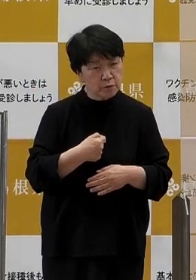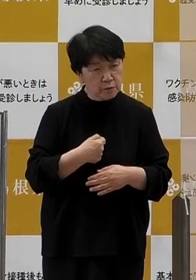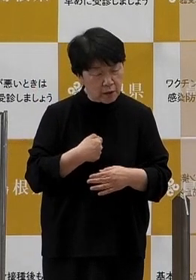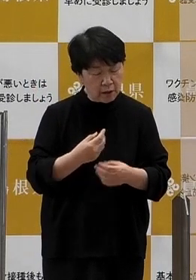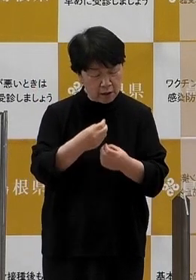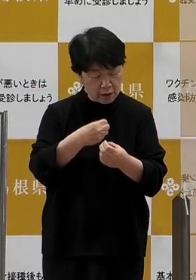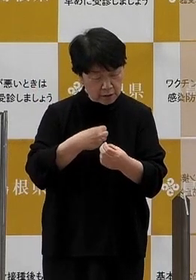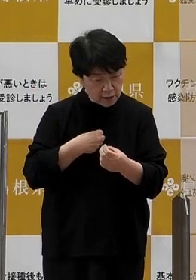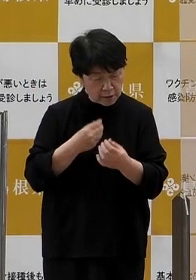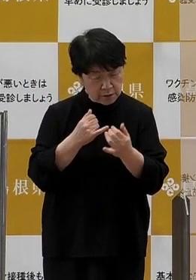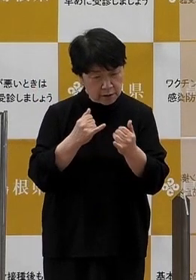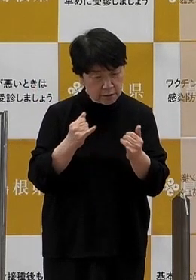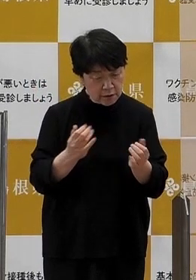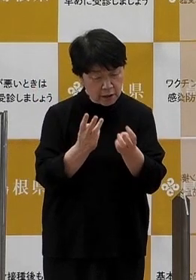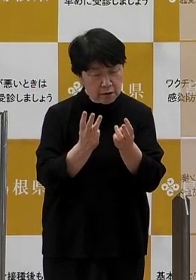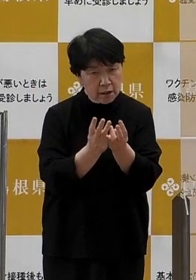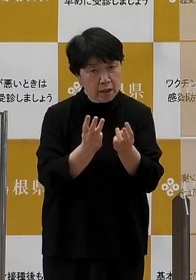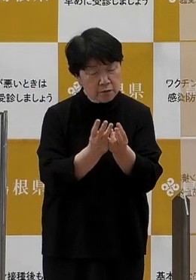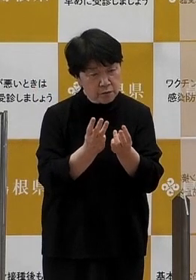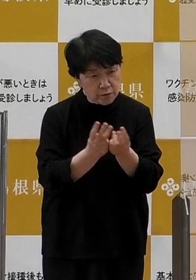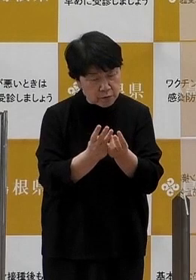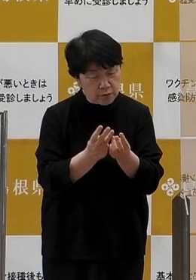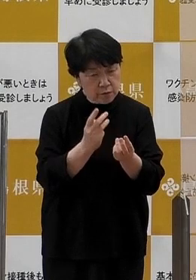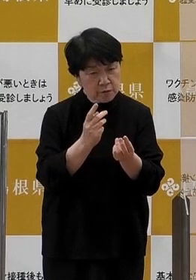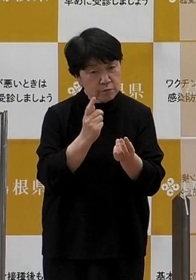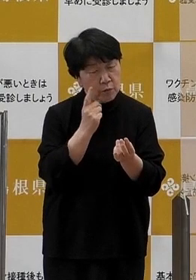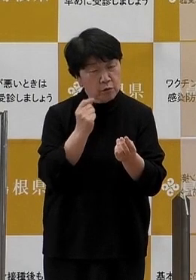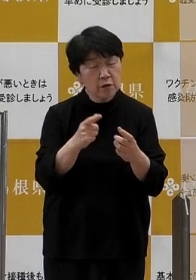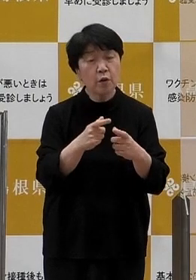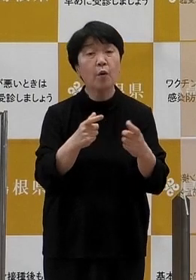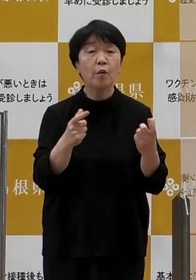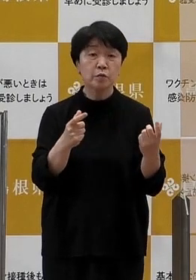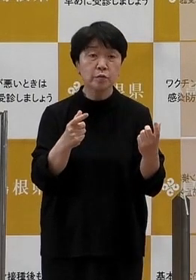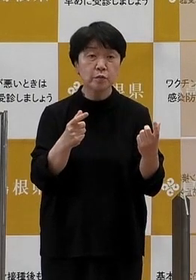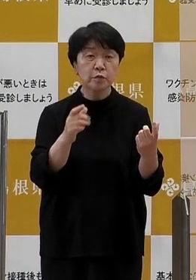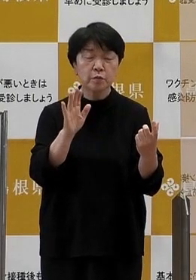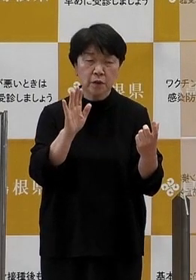ても、死者が、